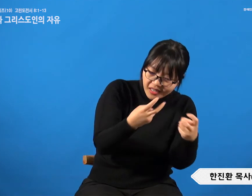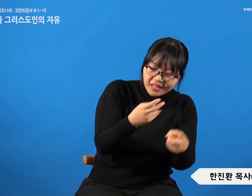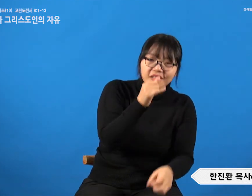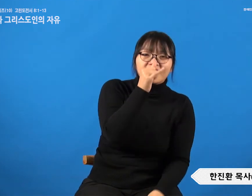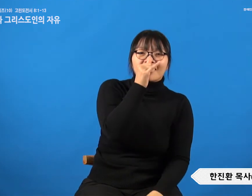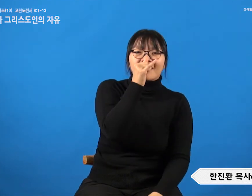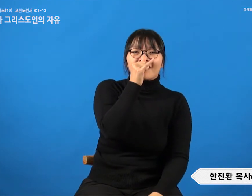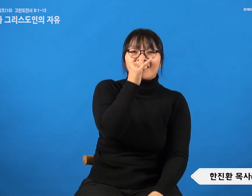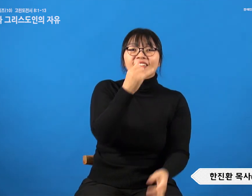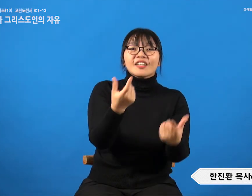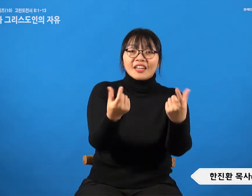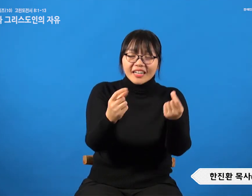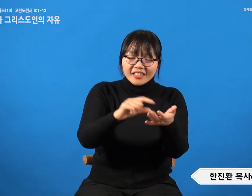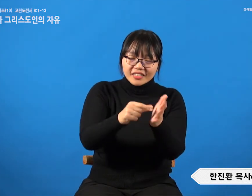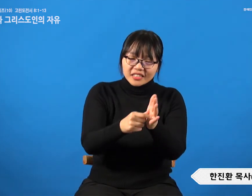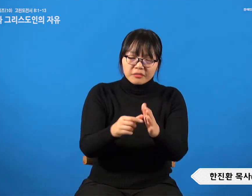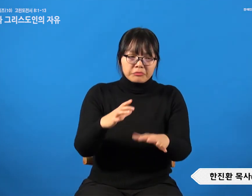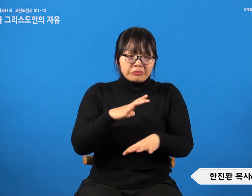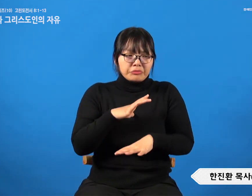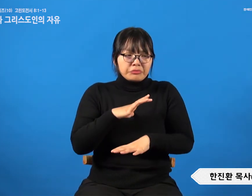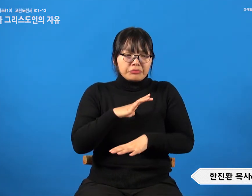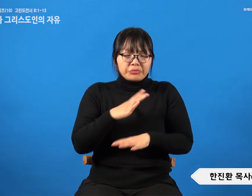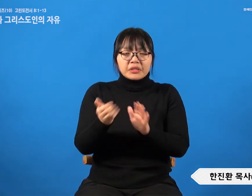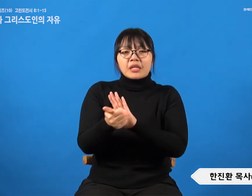그렇게라도 붙들어 줄 수 있어야 됩니다.